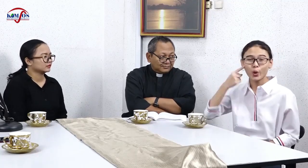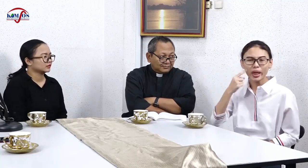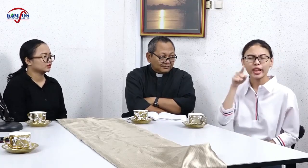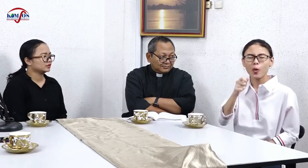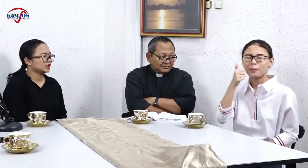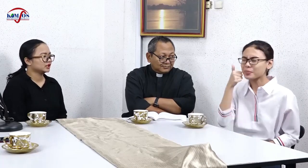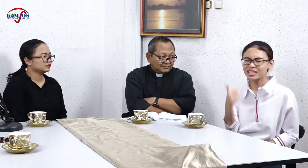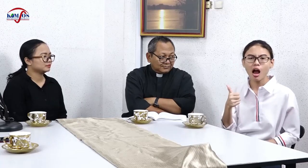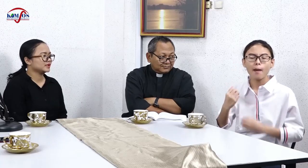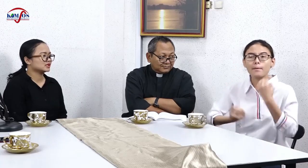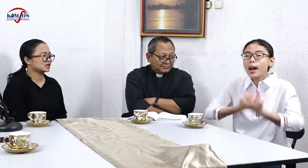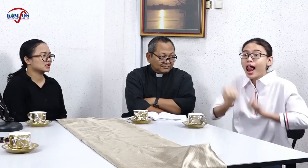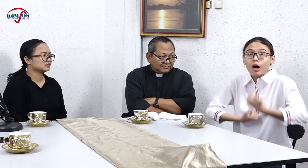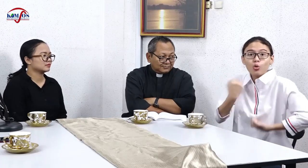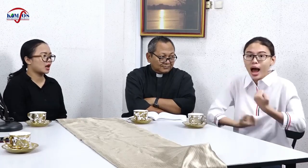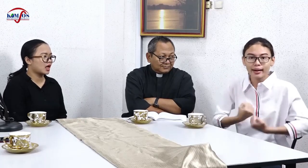mendengarkan